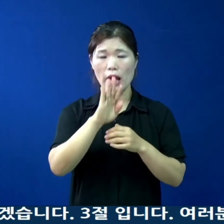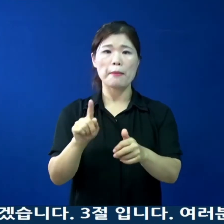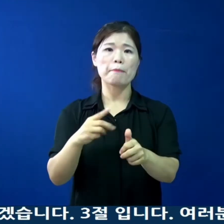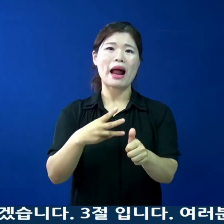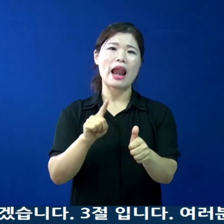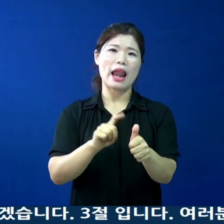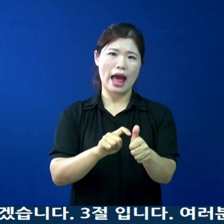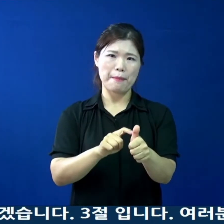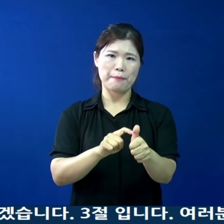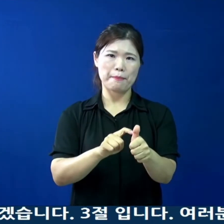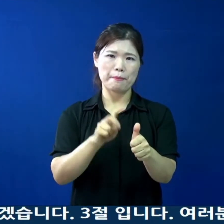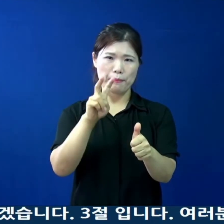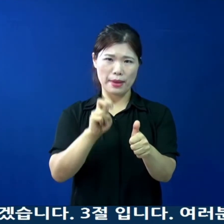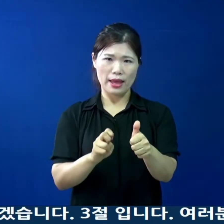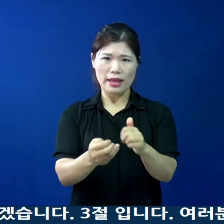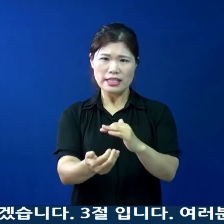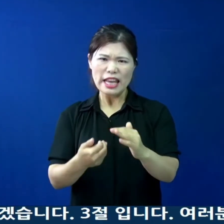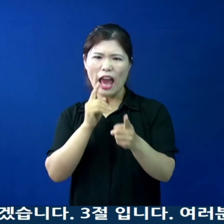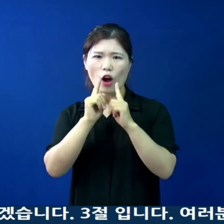발람의 예언의 이제 마지막은